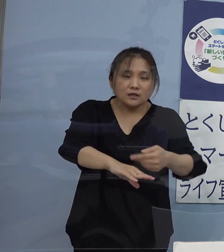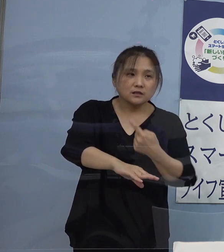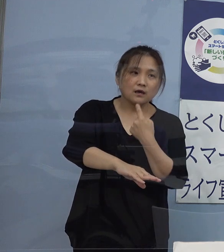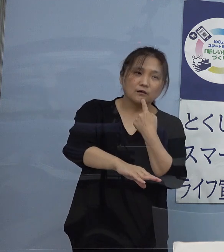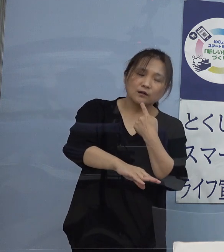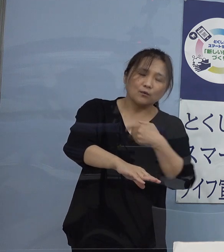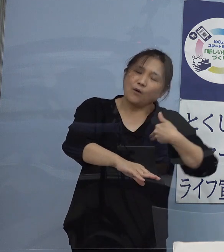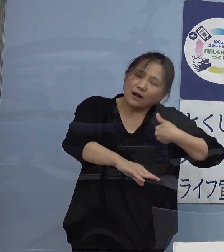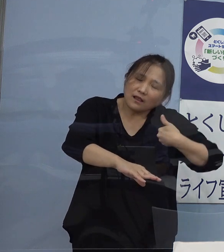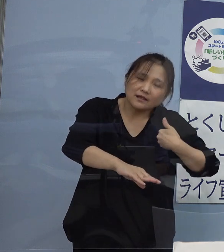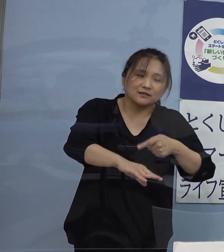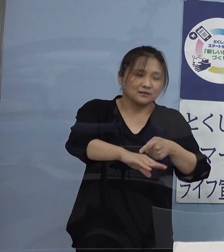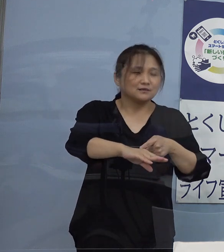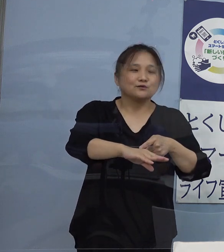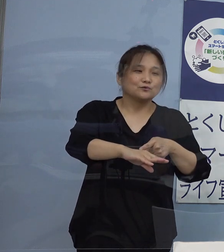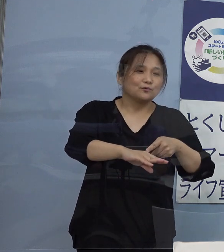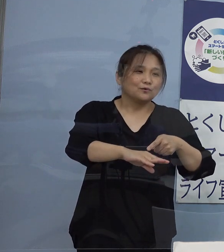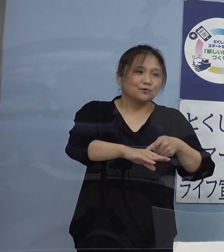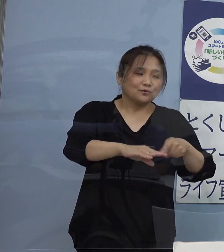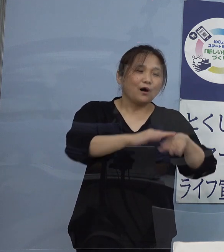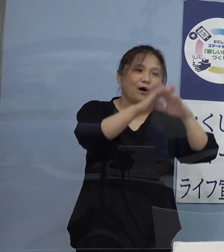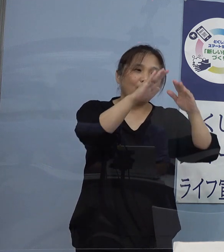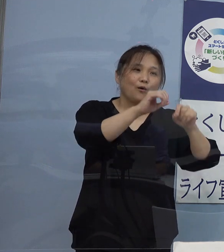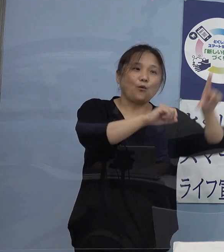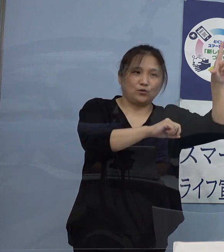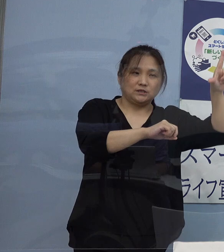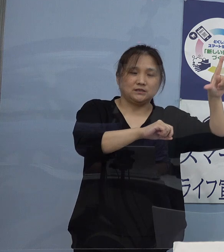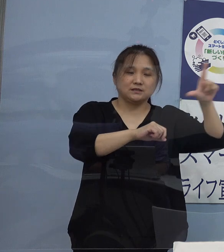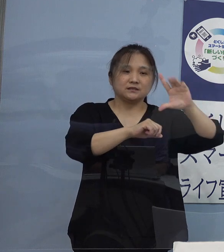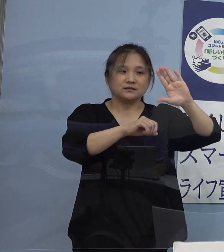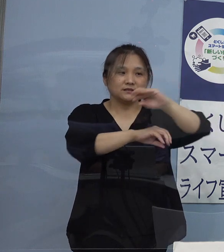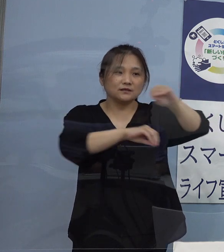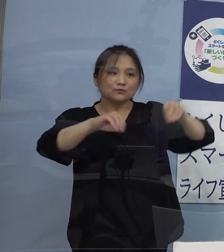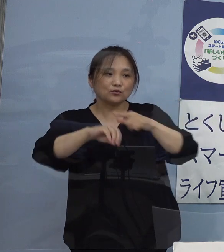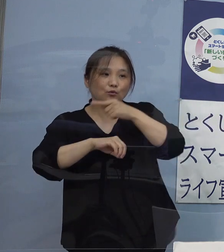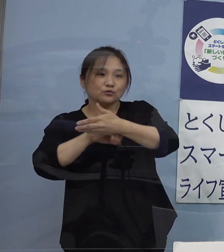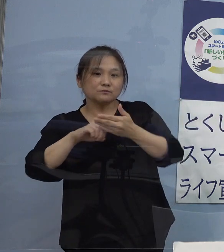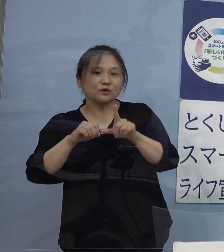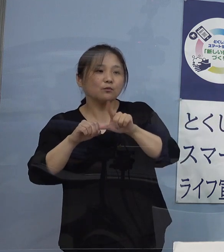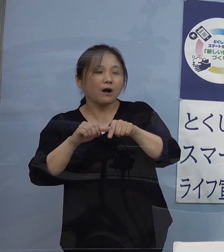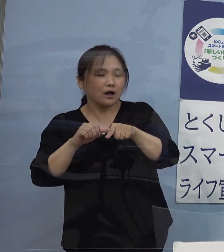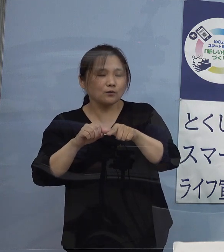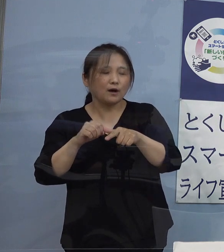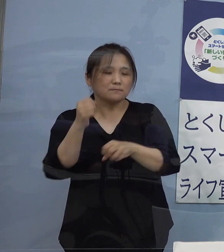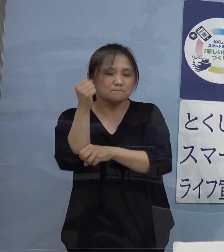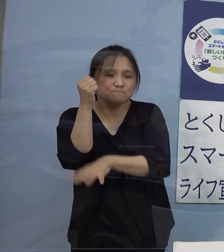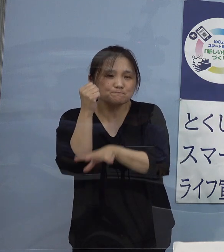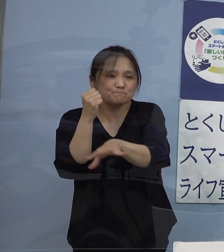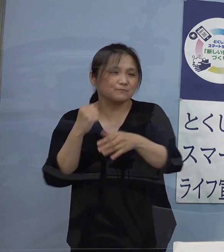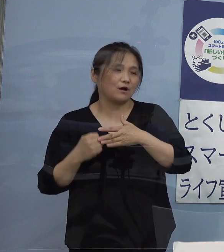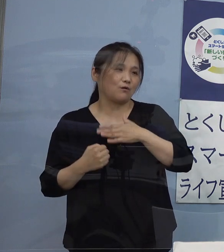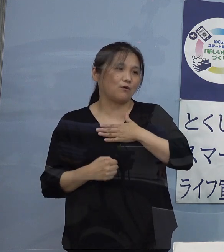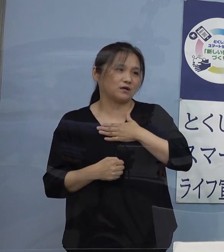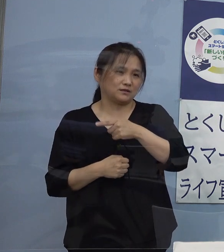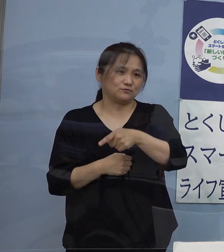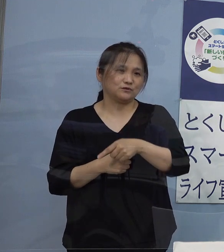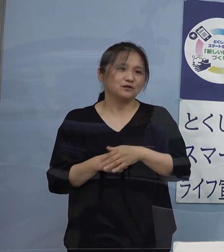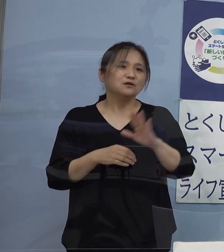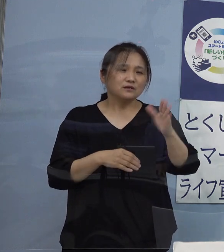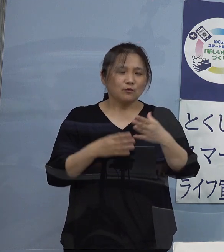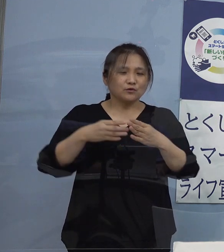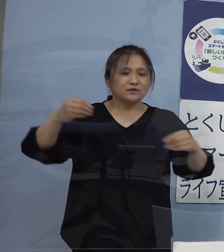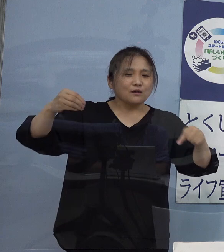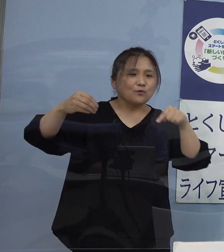けですけど、うちの場合はかなり低いところですので、まあ、しかし全国的なトレンド、この中に徳島も織り込ま